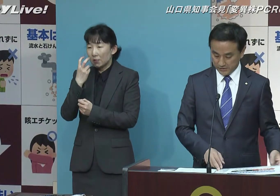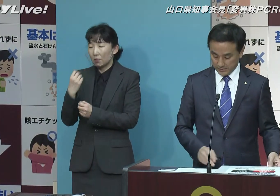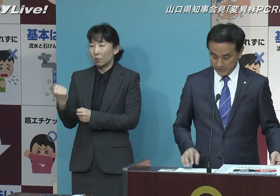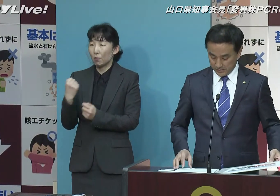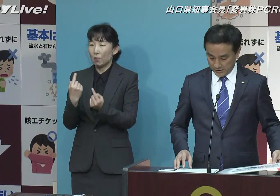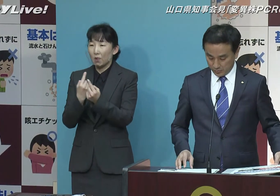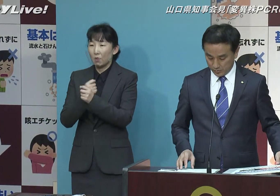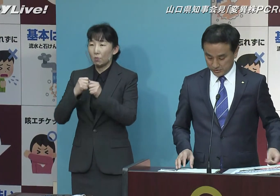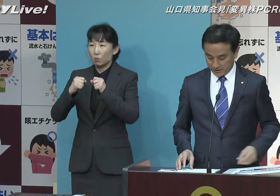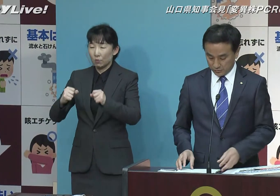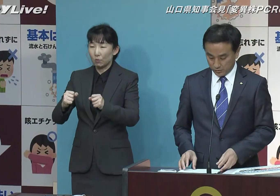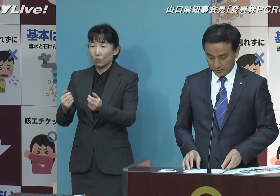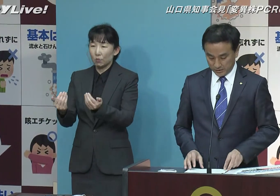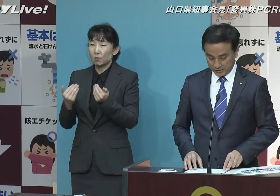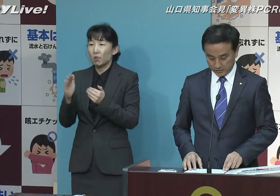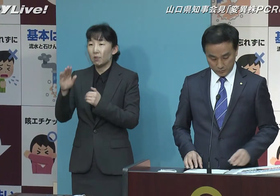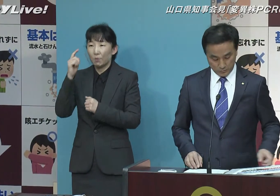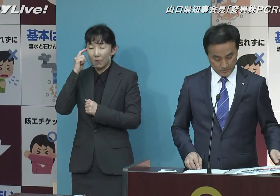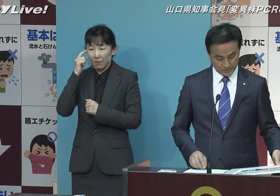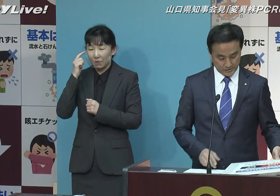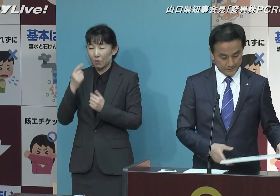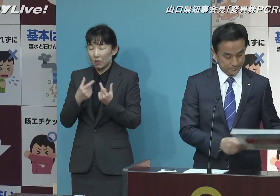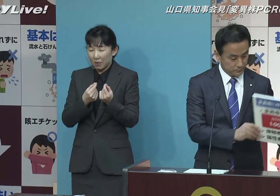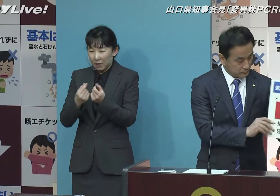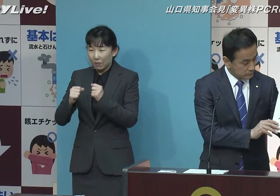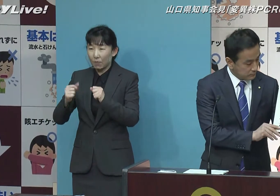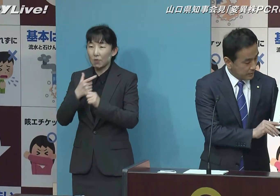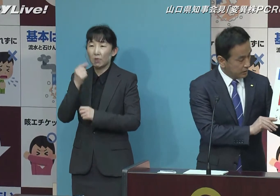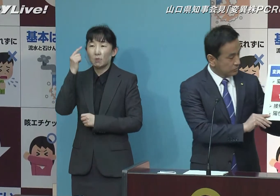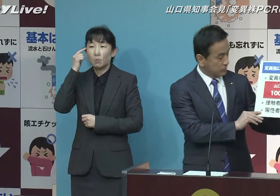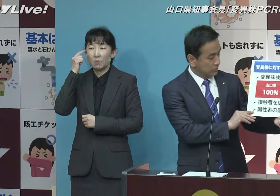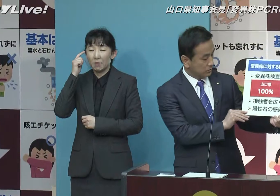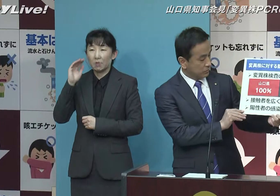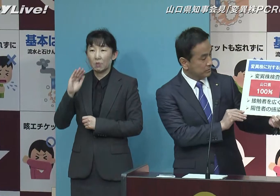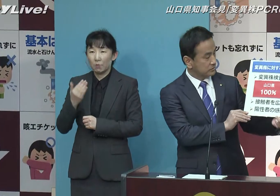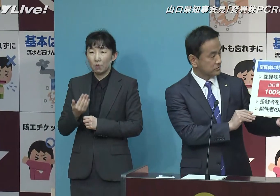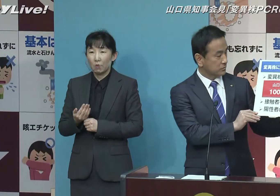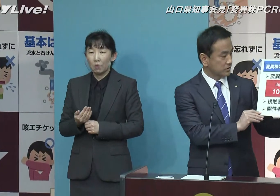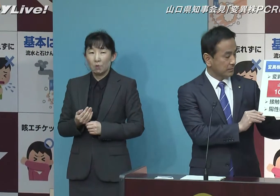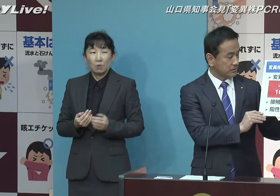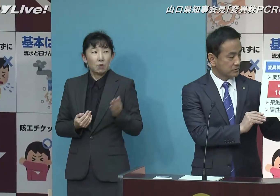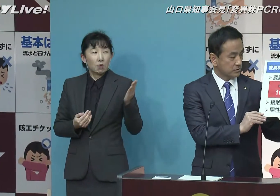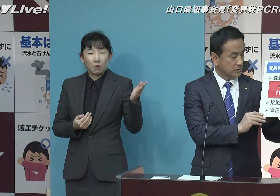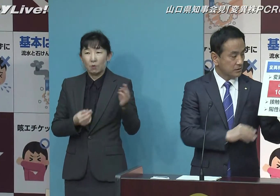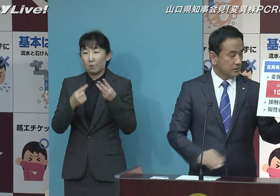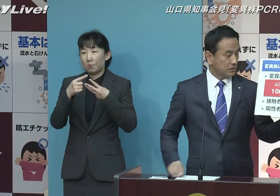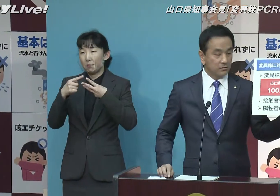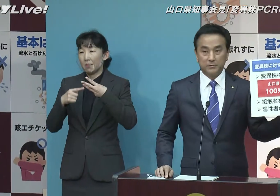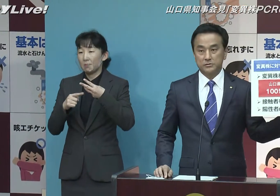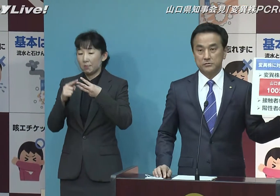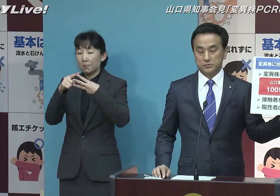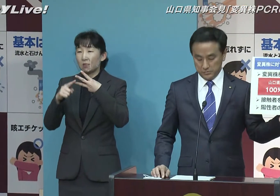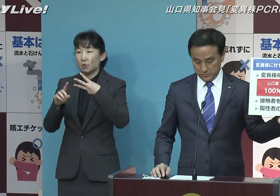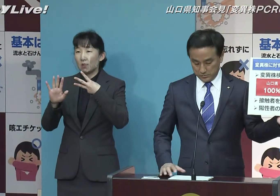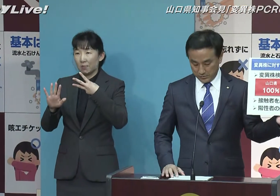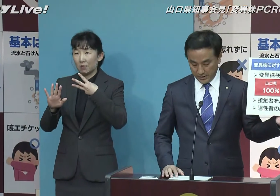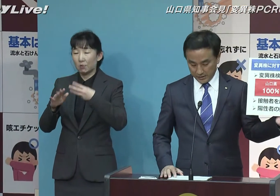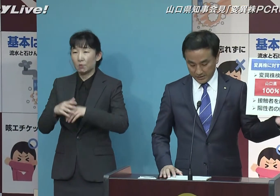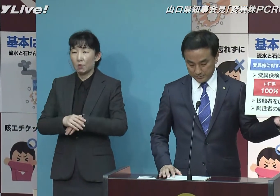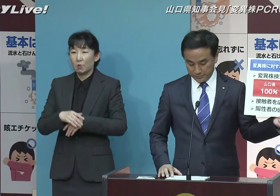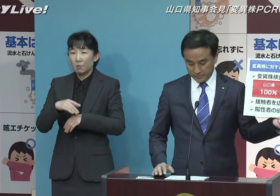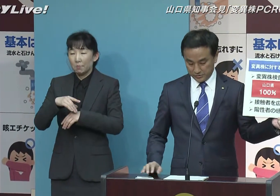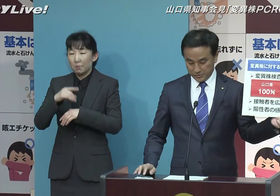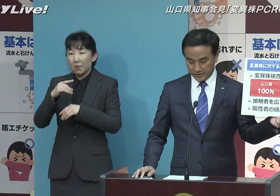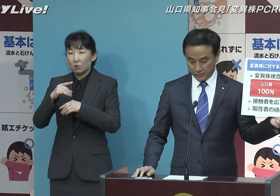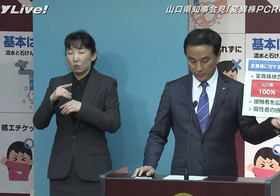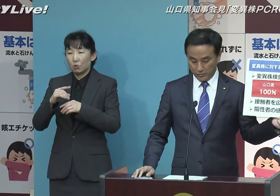。これをしっかりと行っていきたいと思いますが、3つございます。まず変異